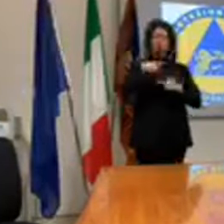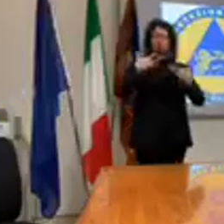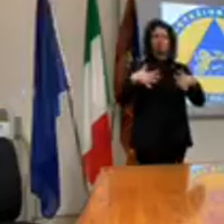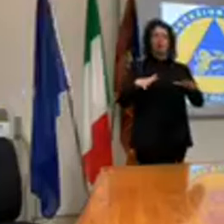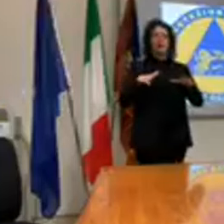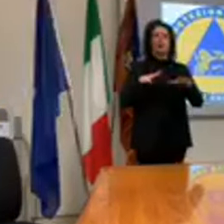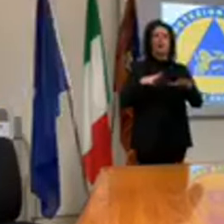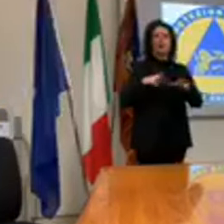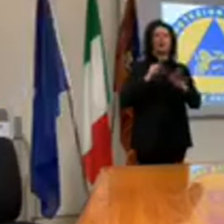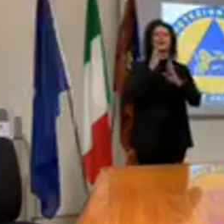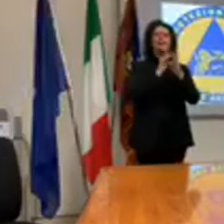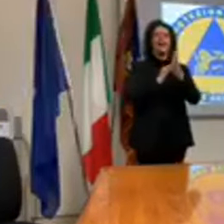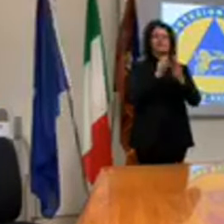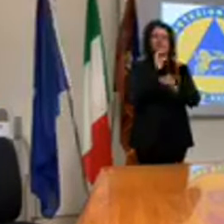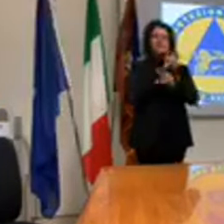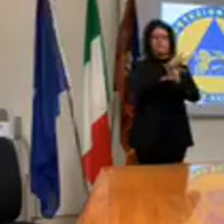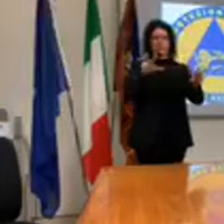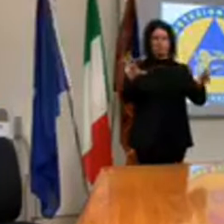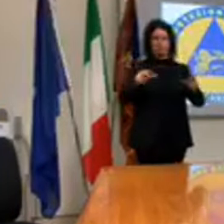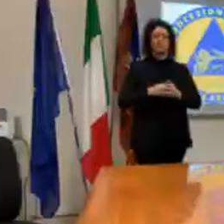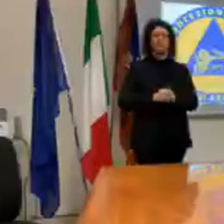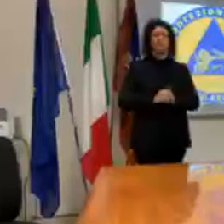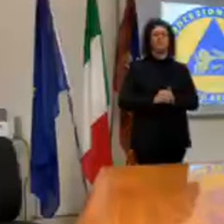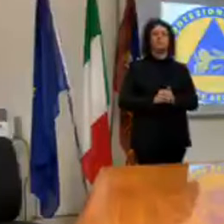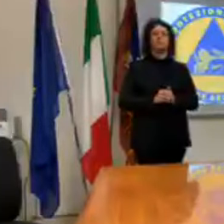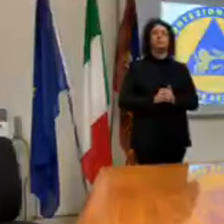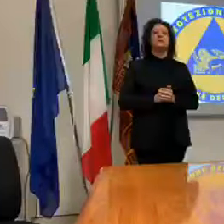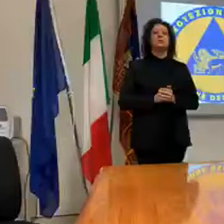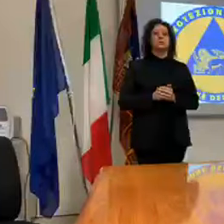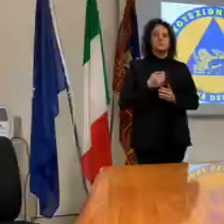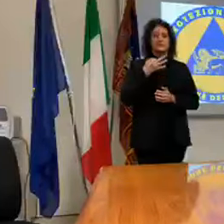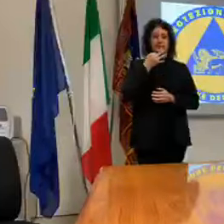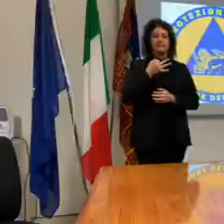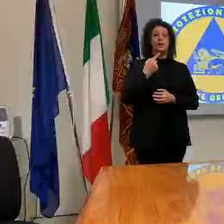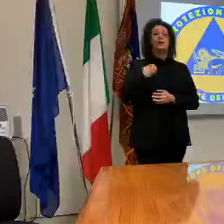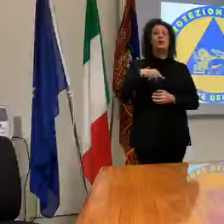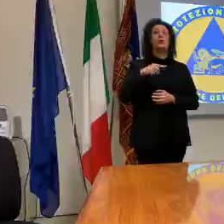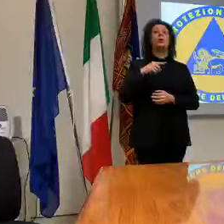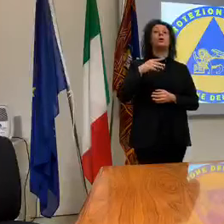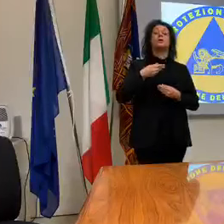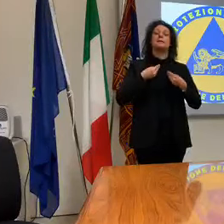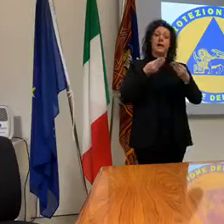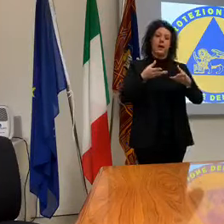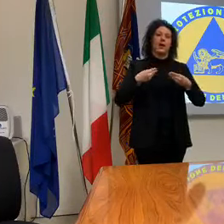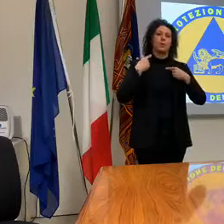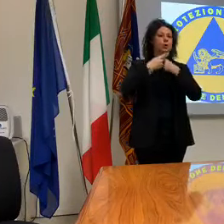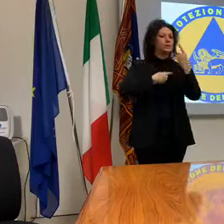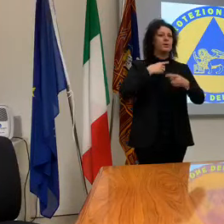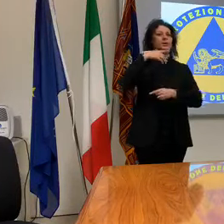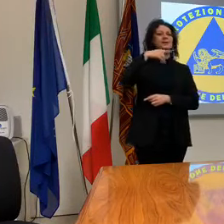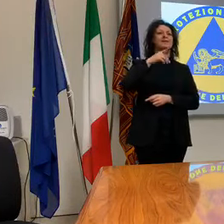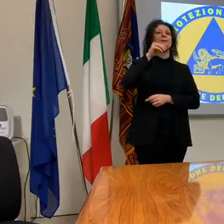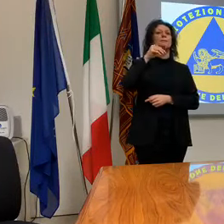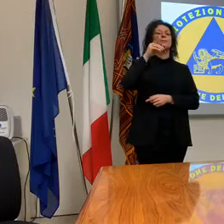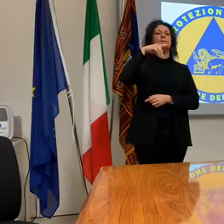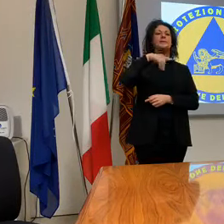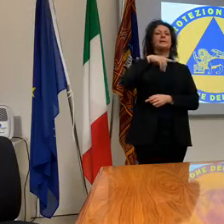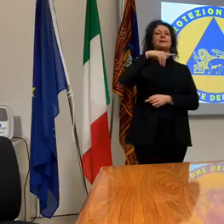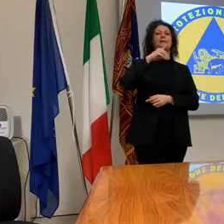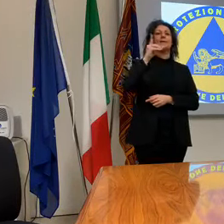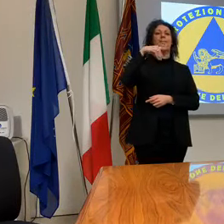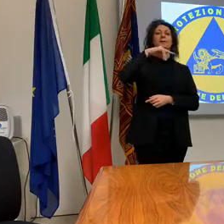che negli approvvigionamenti che arriveranno quotidianamente di DPI ci sono anche i DPI per le strutture